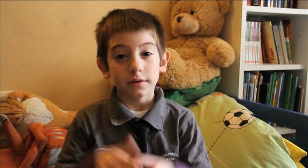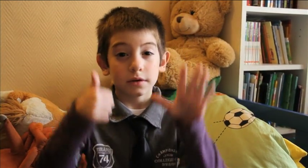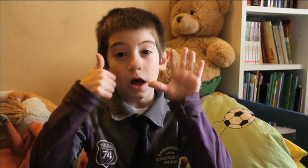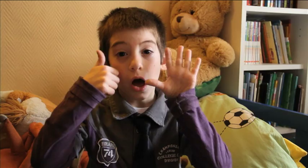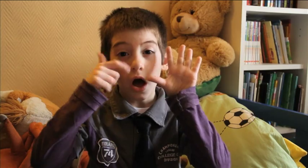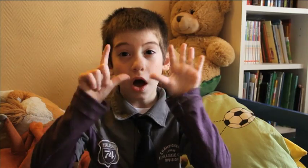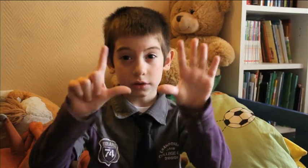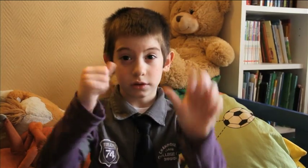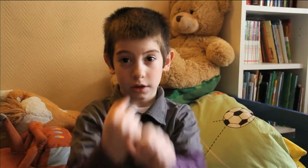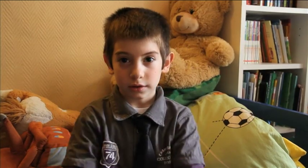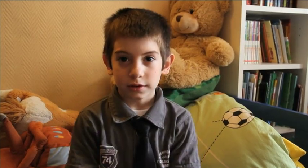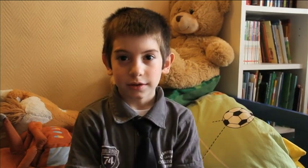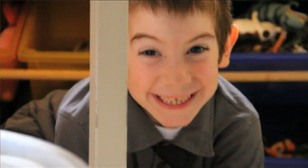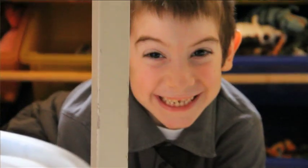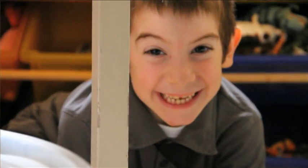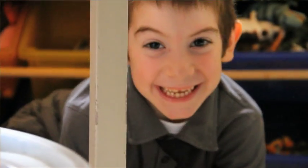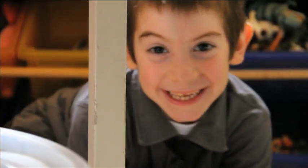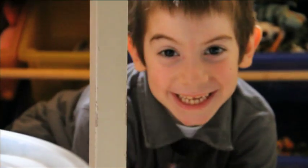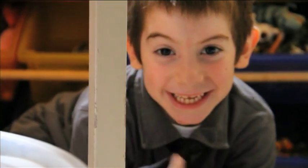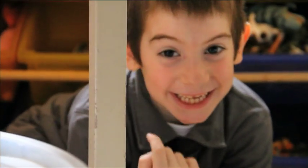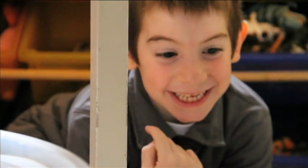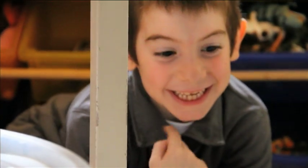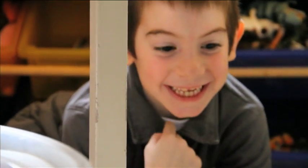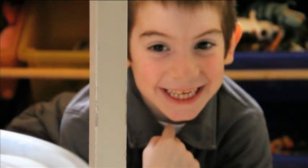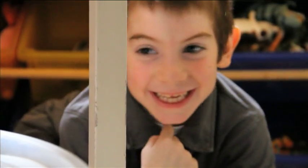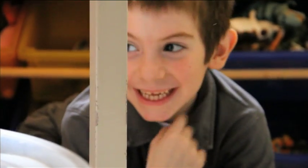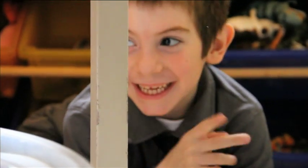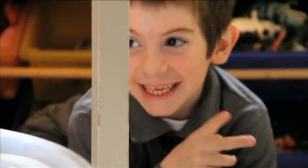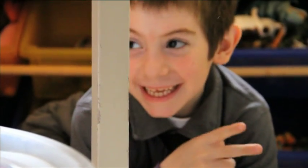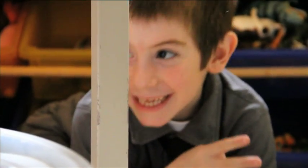Il a 7 ans. Qu'est-ce qu'il fait?